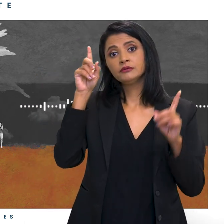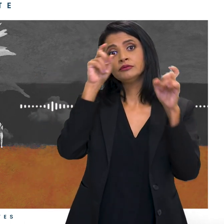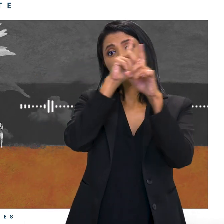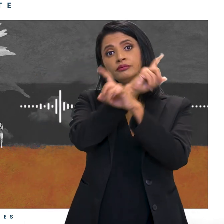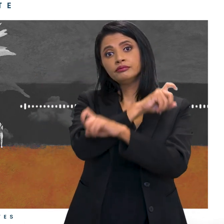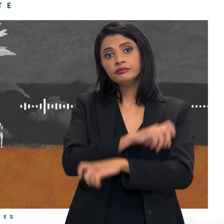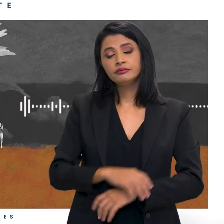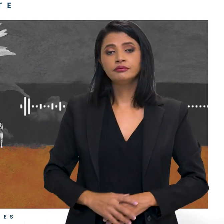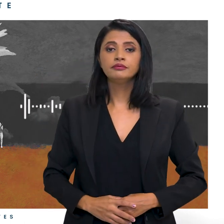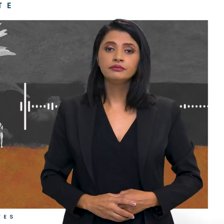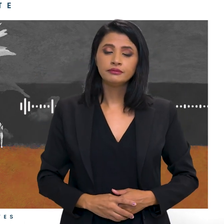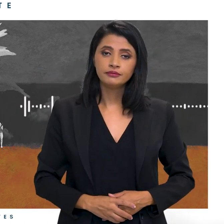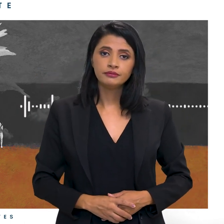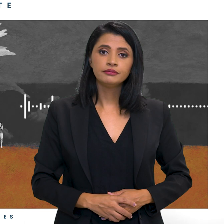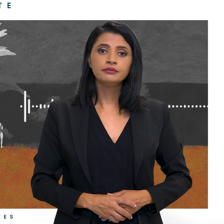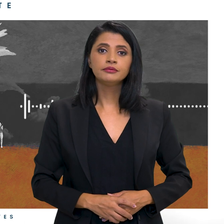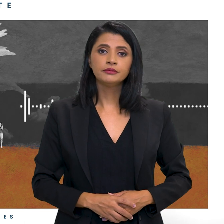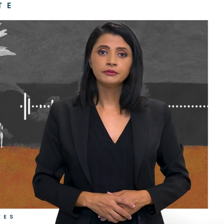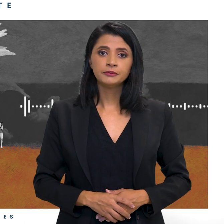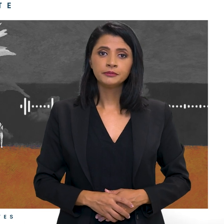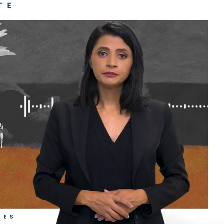nossa história complica.